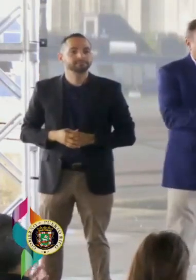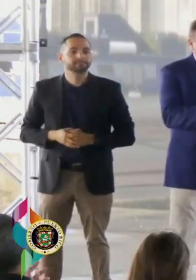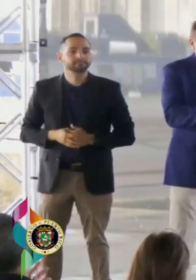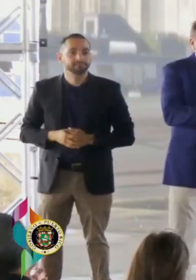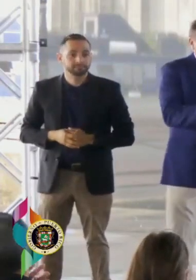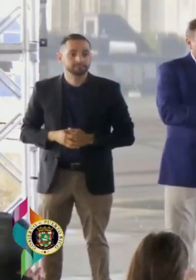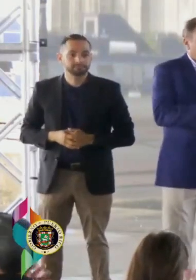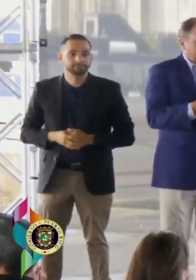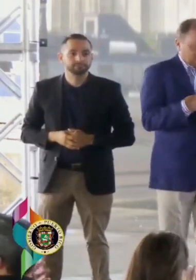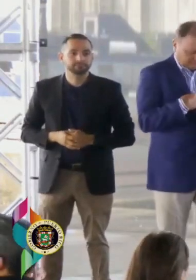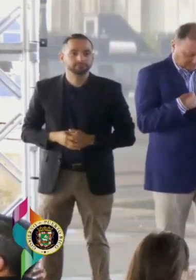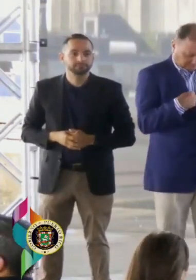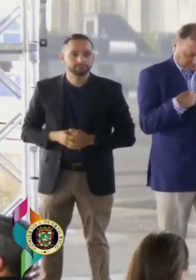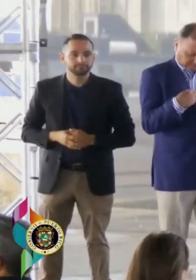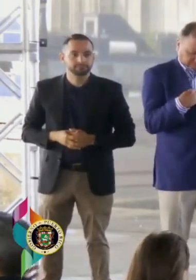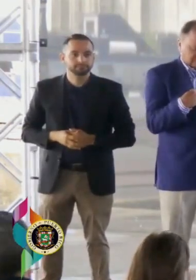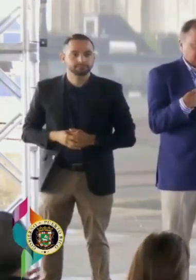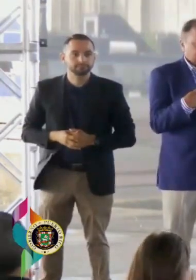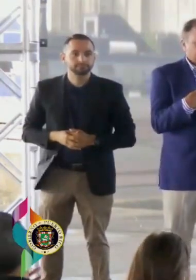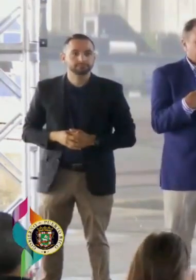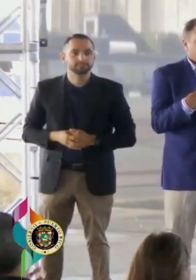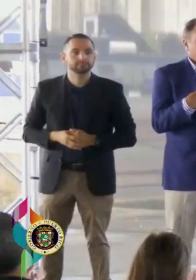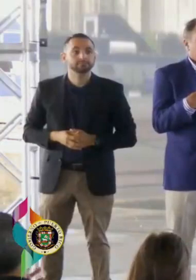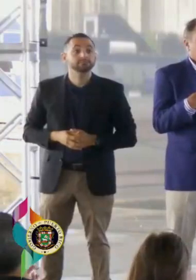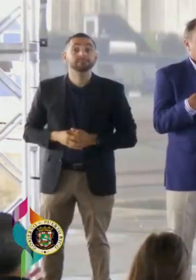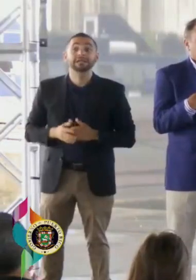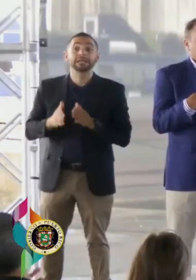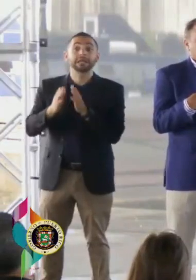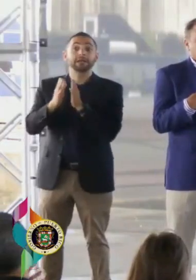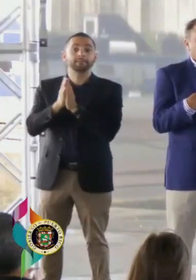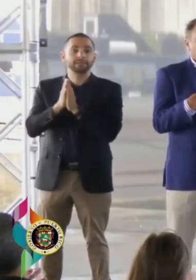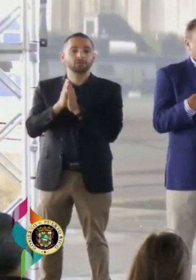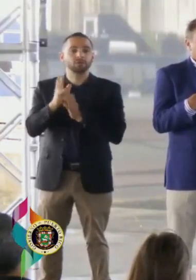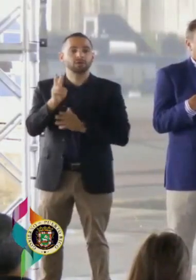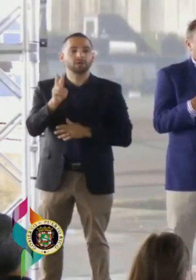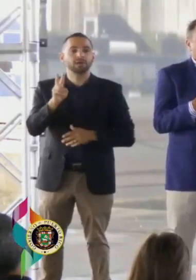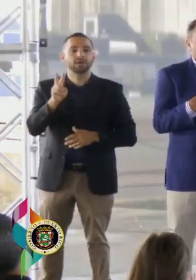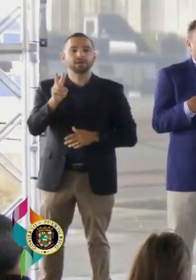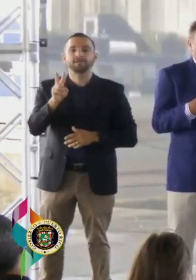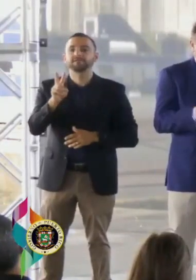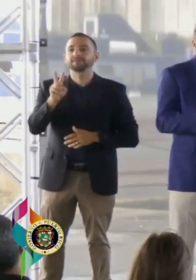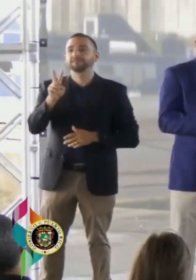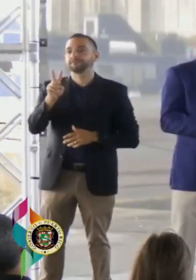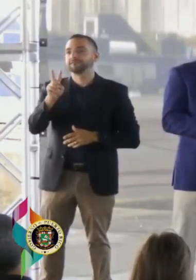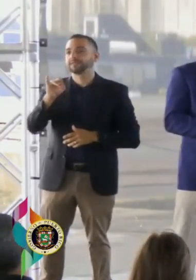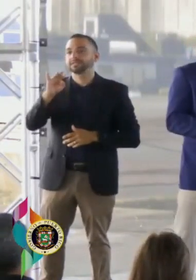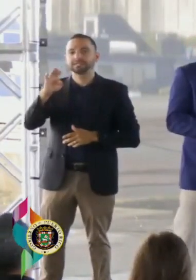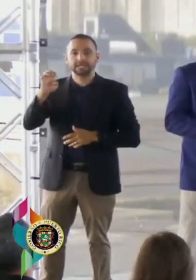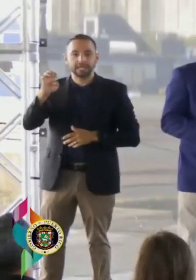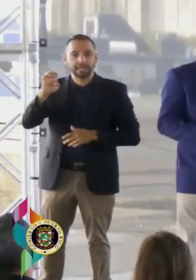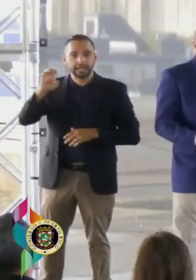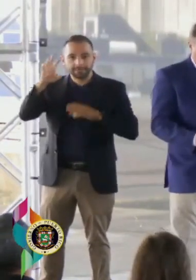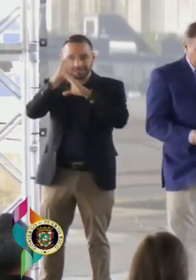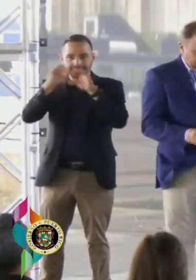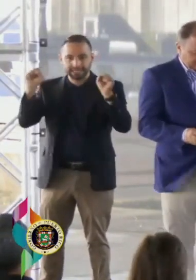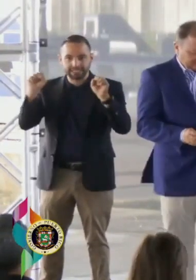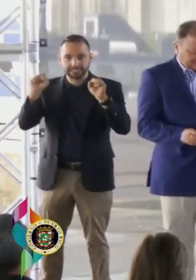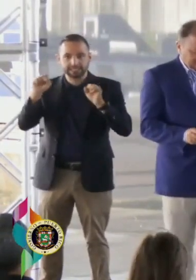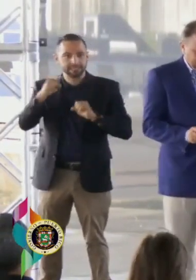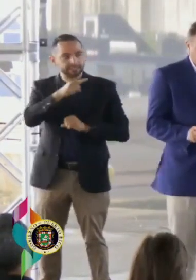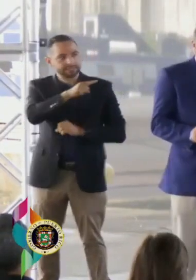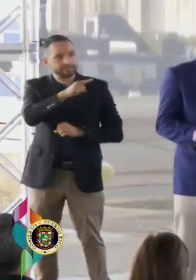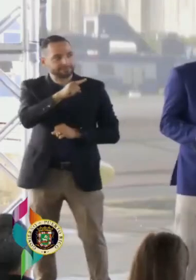gracias ahora le pido al vicepresidente del Caribe de trailer brid que nos hable sobre